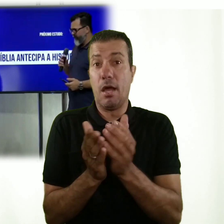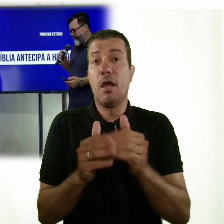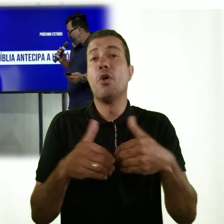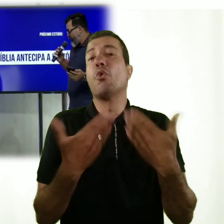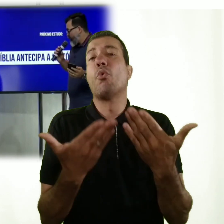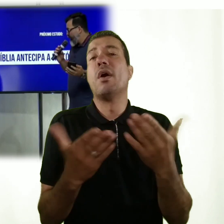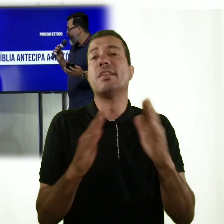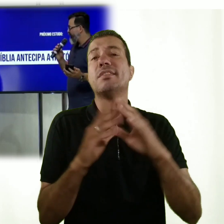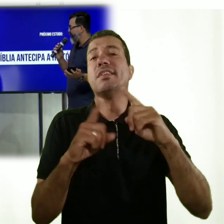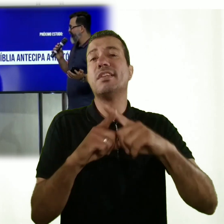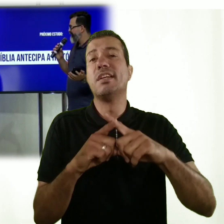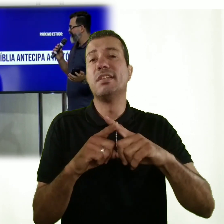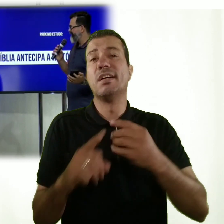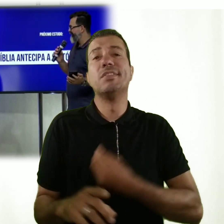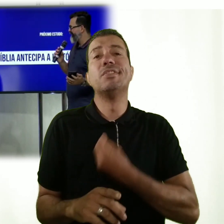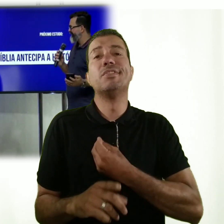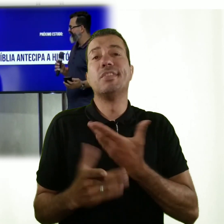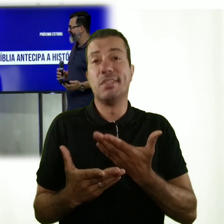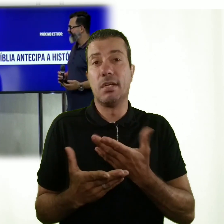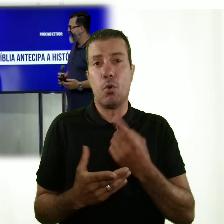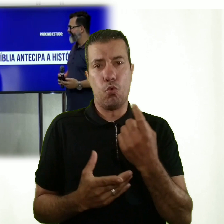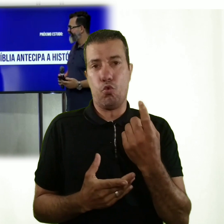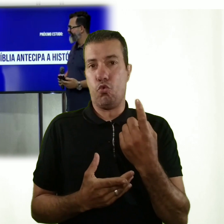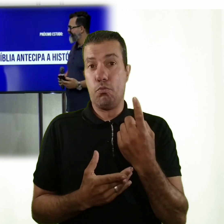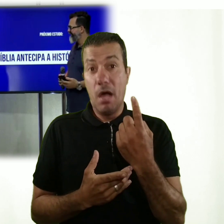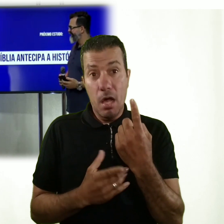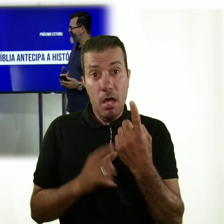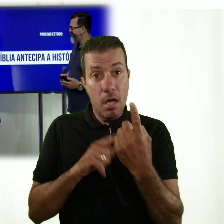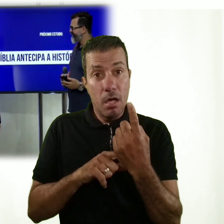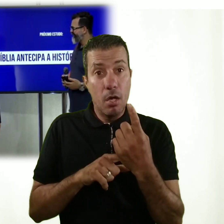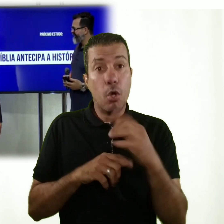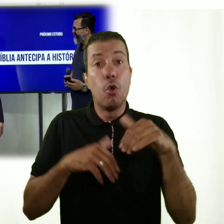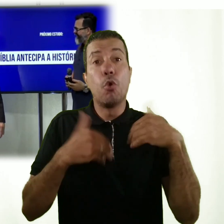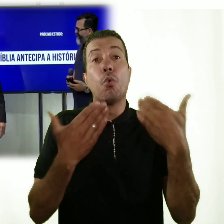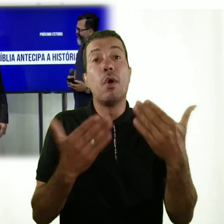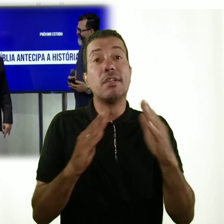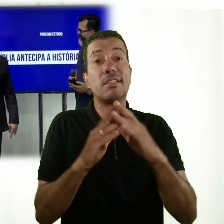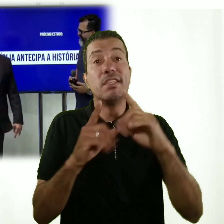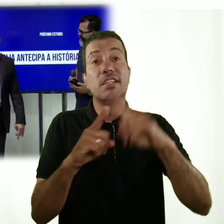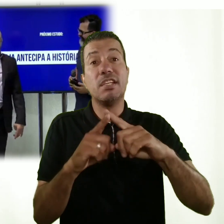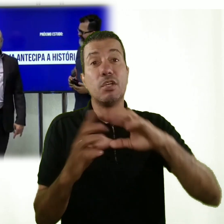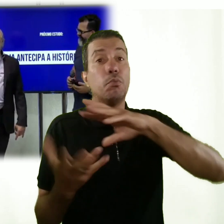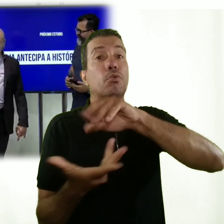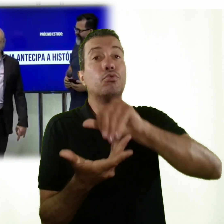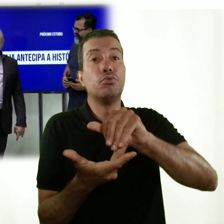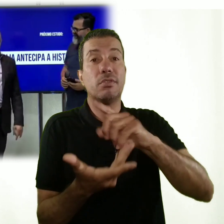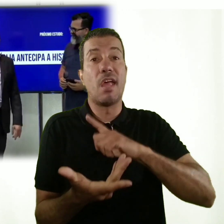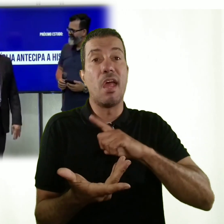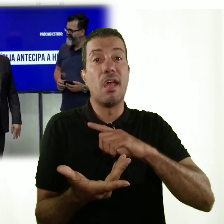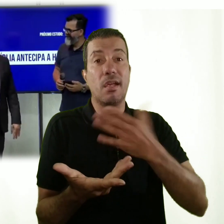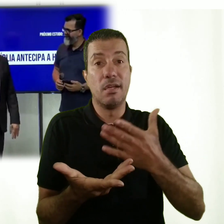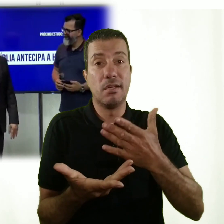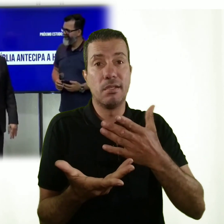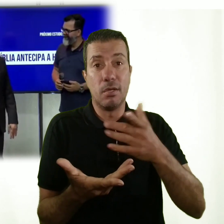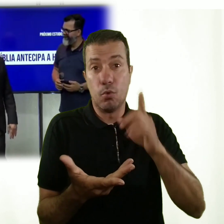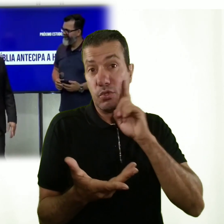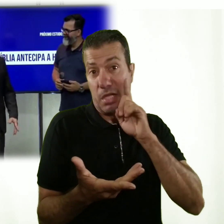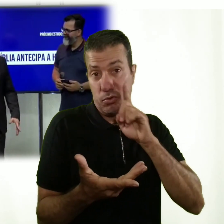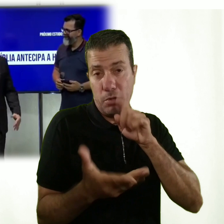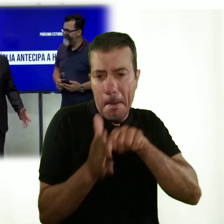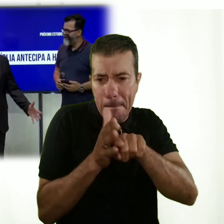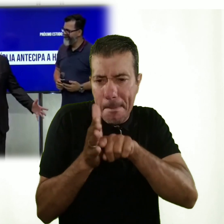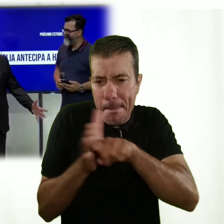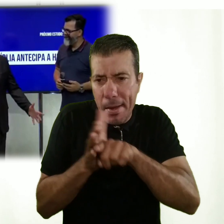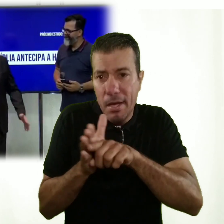existir? Uma única? Quantas igrejas cristãs existem no mundo? Segundo o último levantamento feito nos Estados Unidos, mais de 32